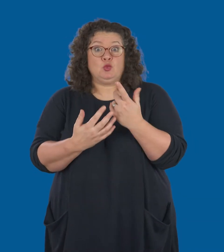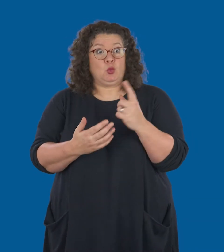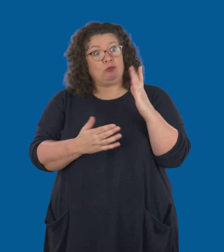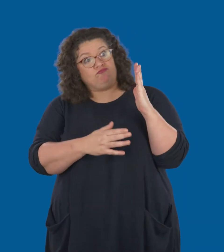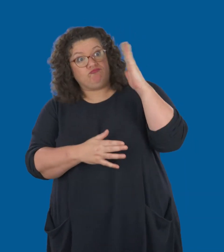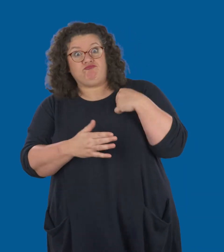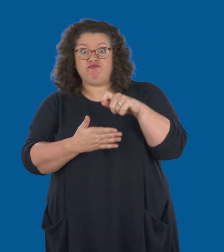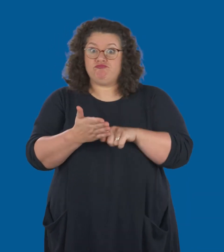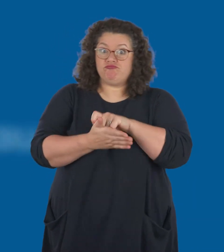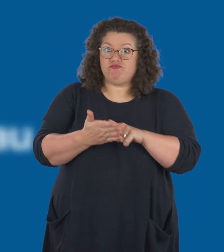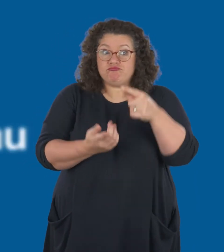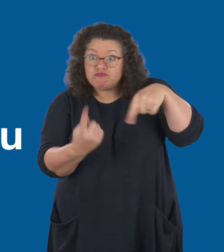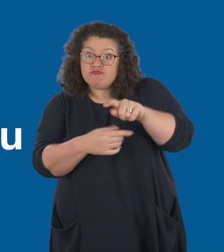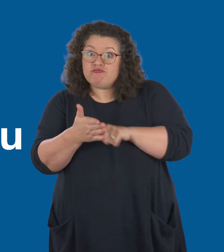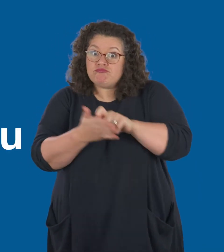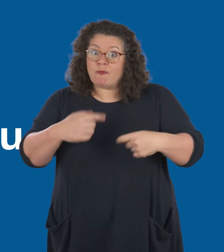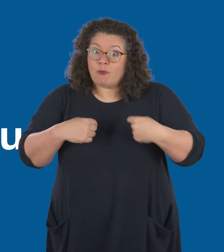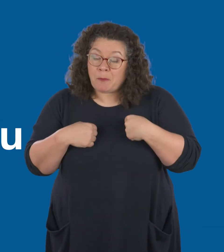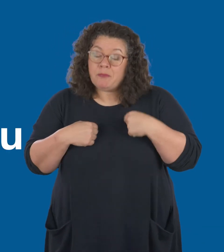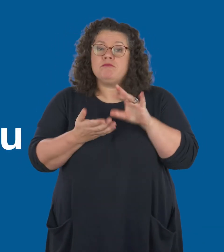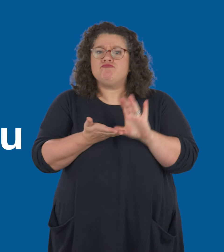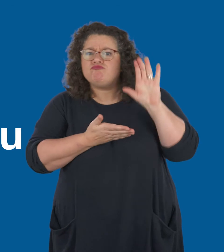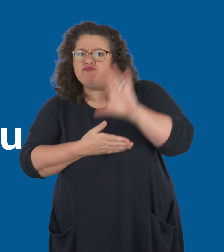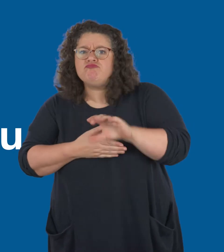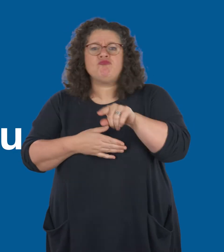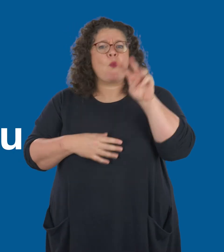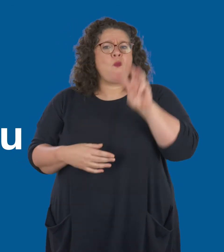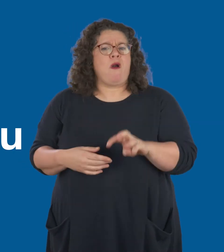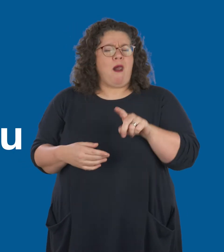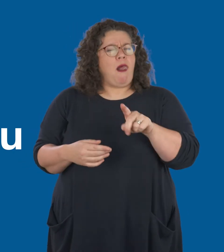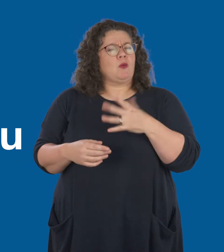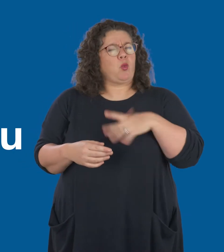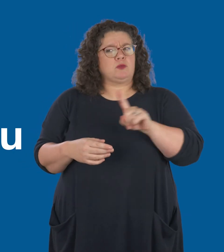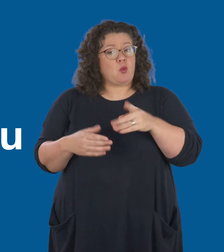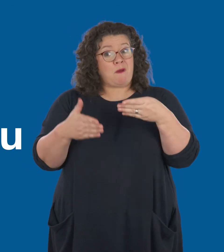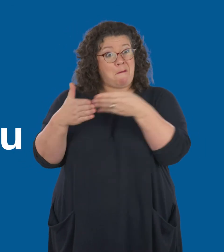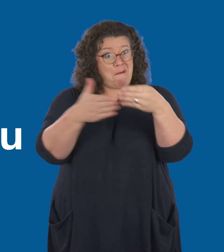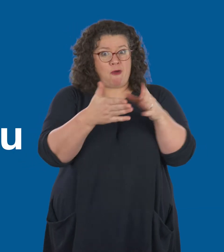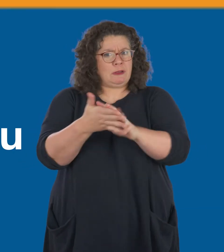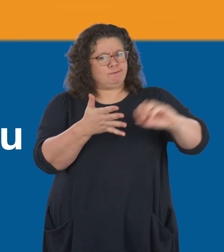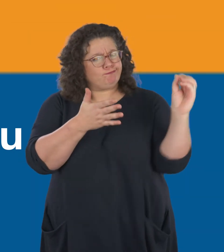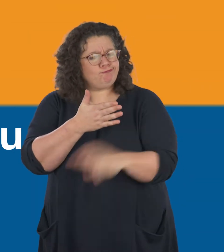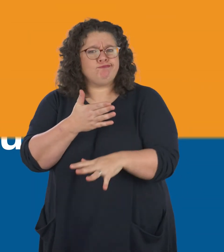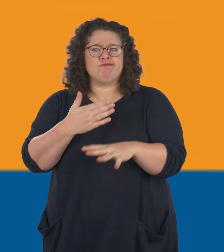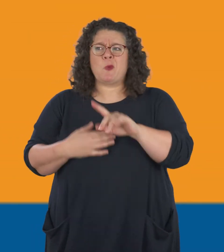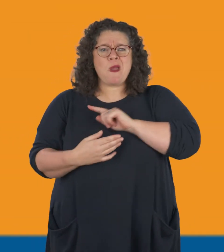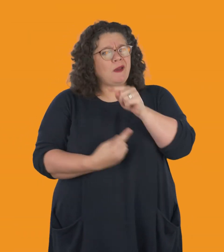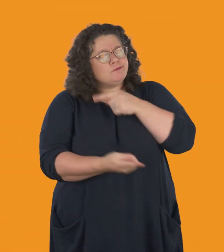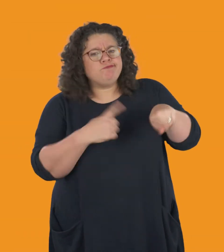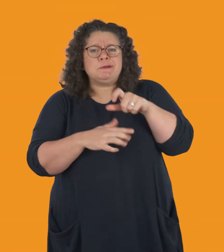Nod y Gronfa Mynediad at Swyddi Etholedig Cymru yw dileu'r rwystrau sy'n wynebu pobl anabl sy'n chwilio